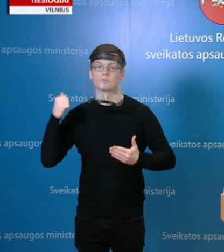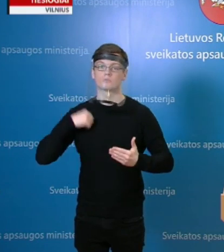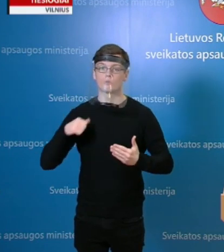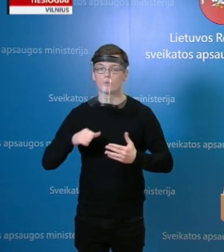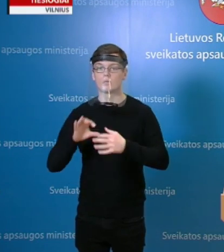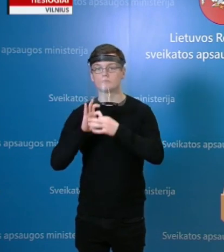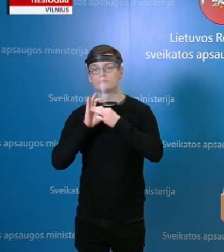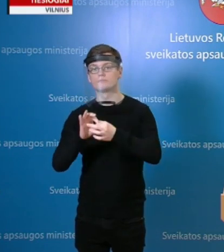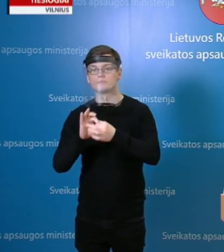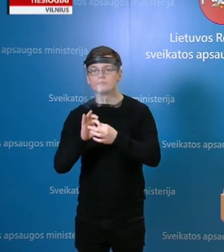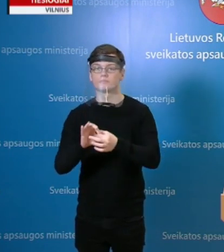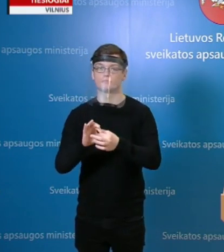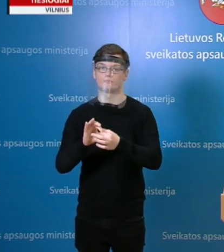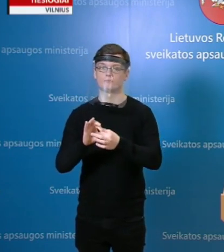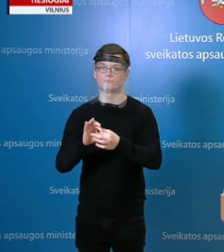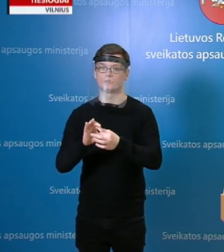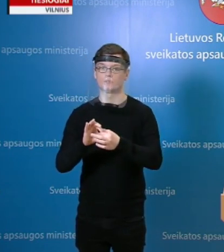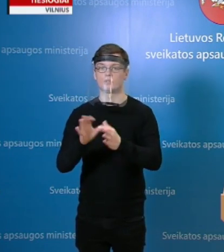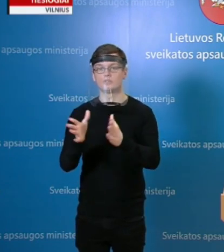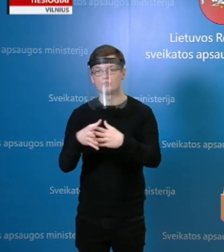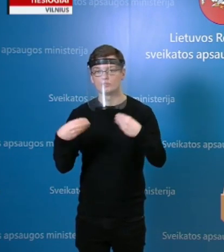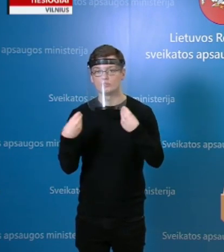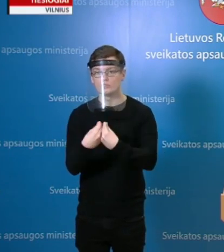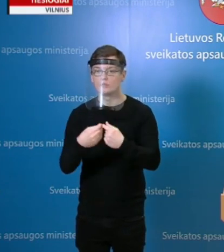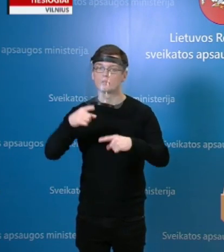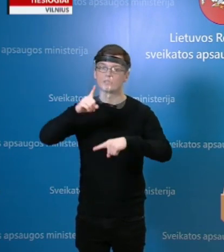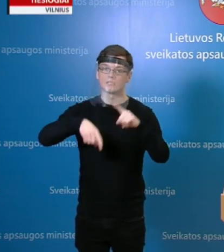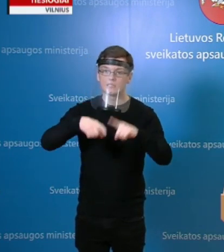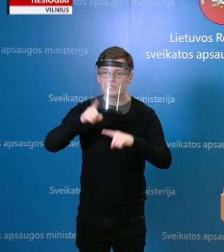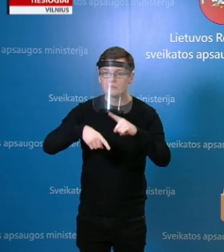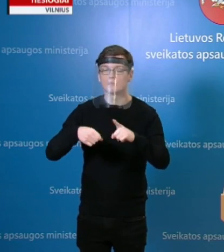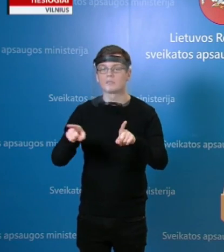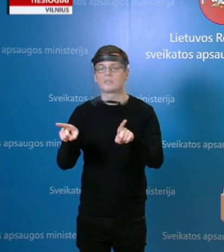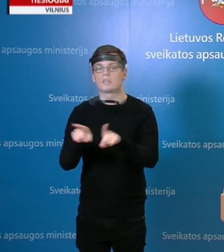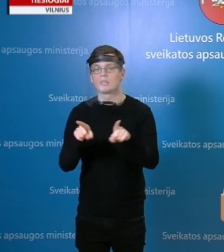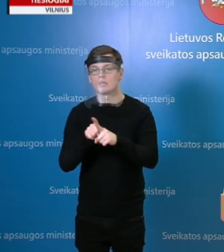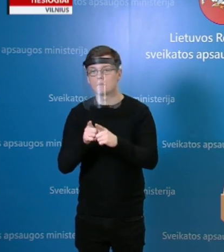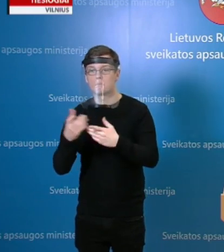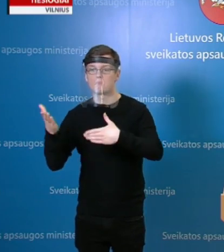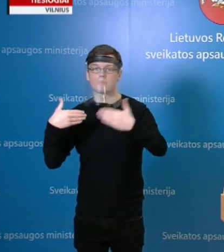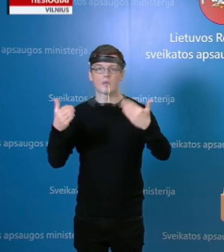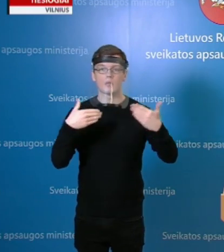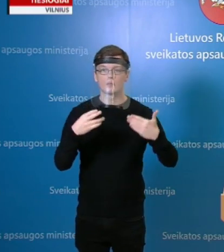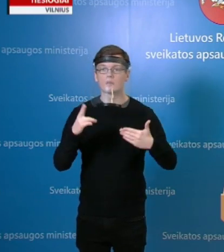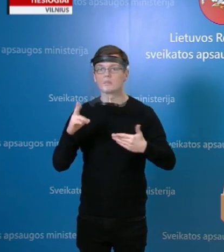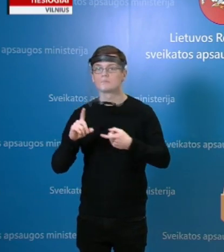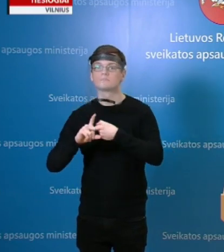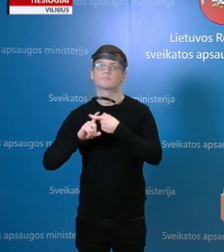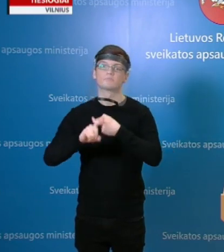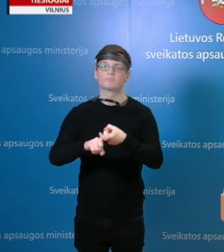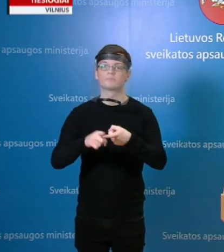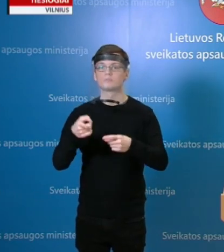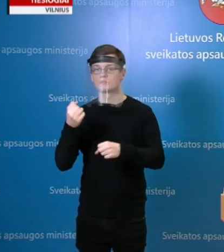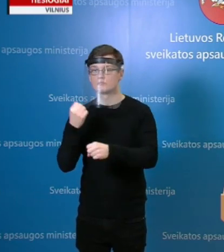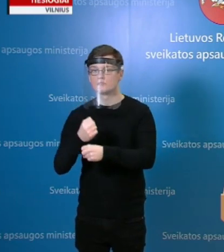tiesiogiai šeimos ryšiais arba artimai bendraujantys su tais užsikrėtusiais esančiais arba